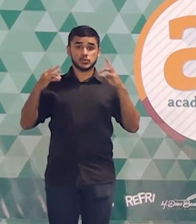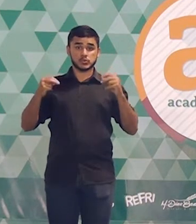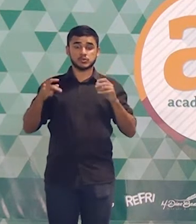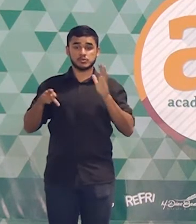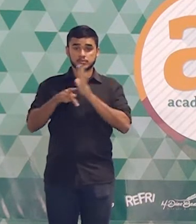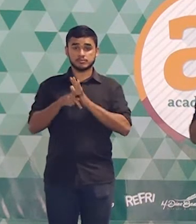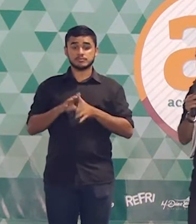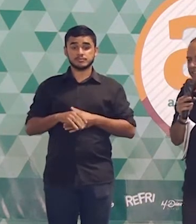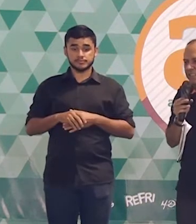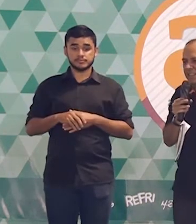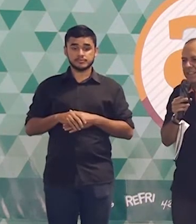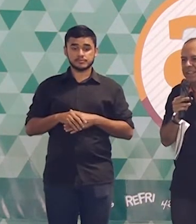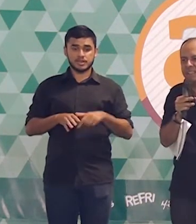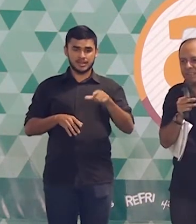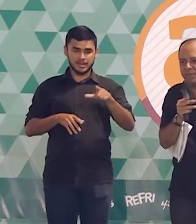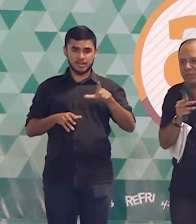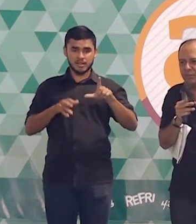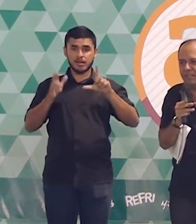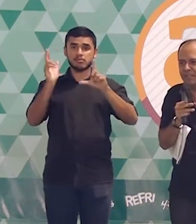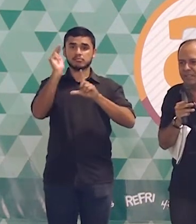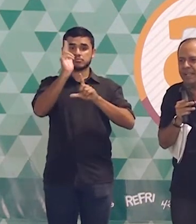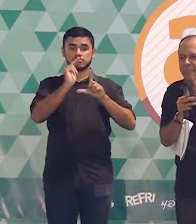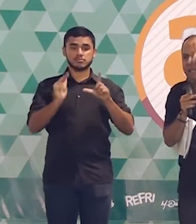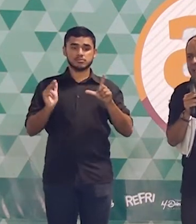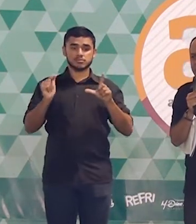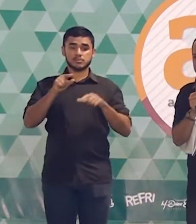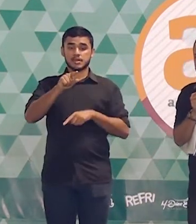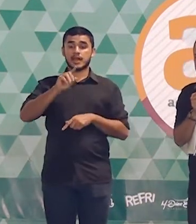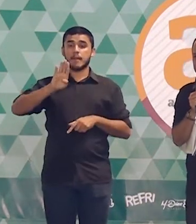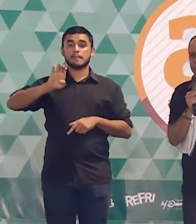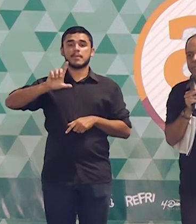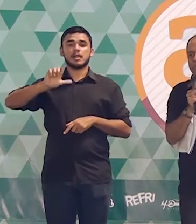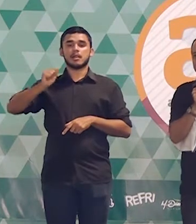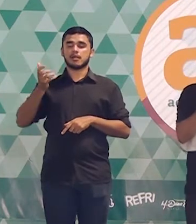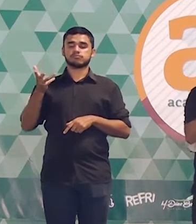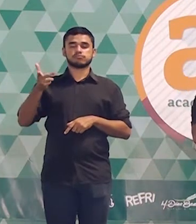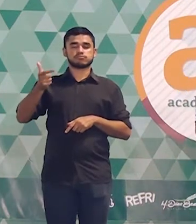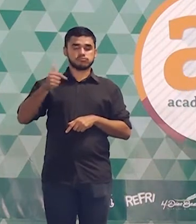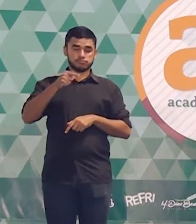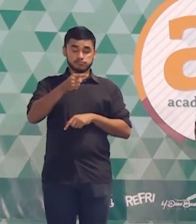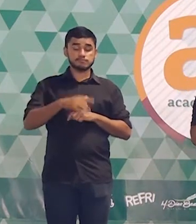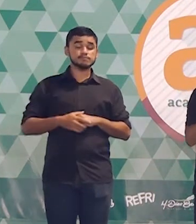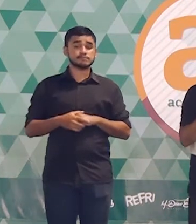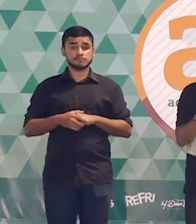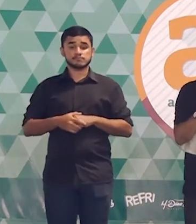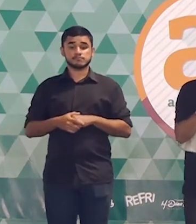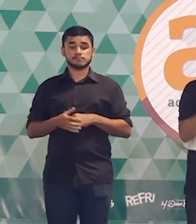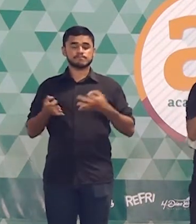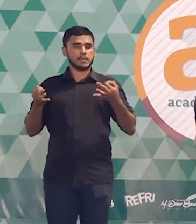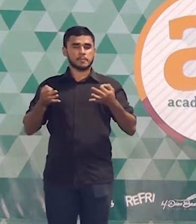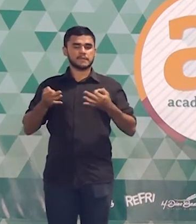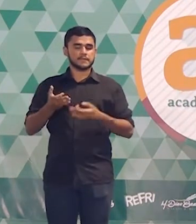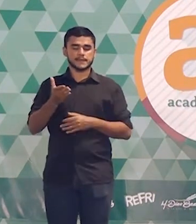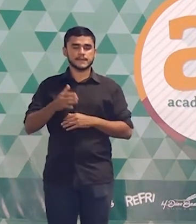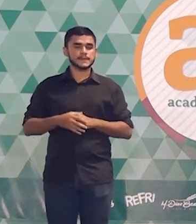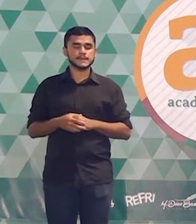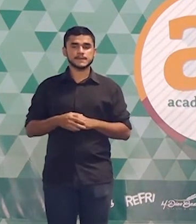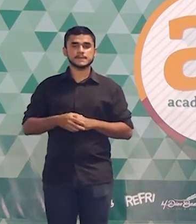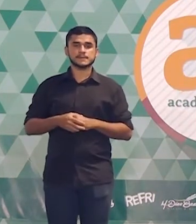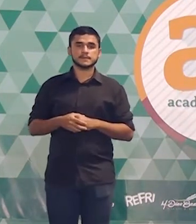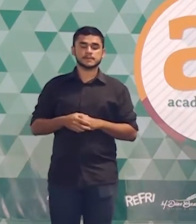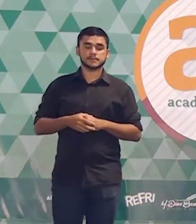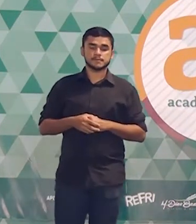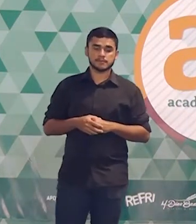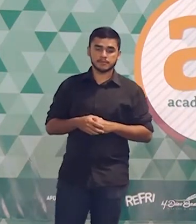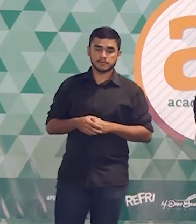Essa pintura é bela. Essa pintura é bela,